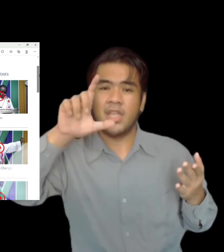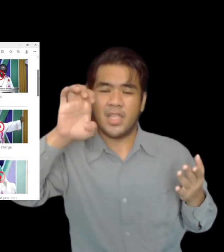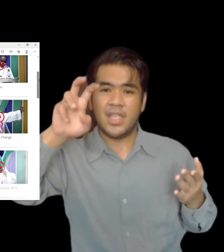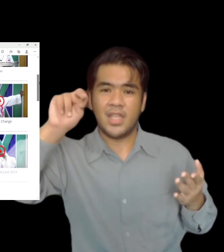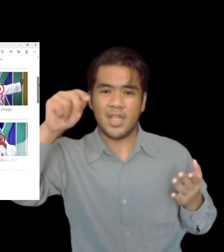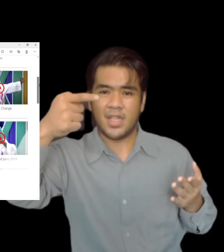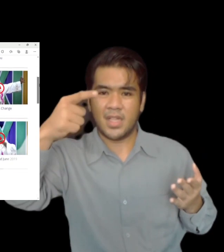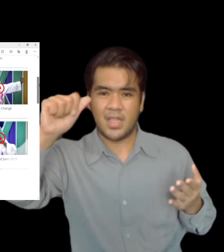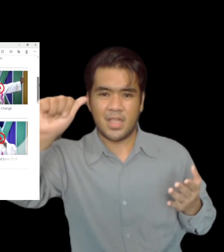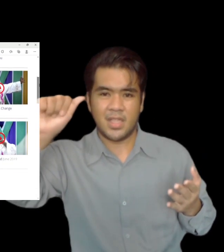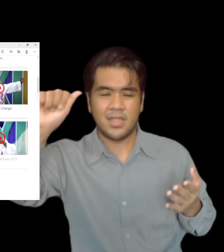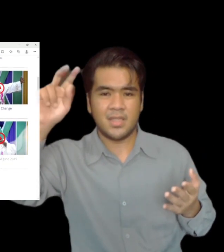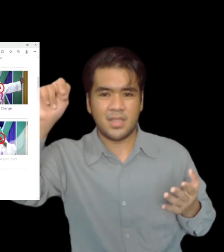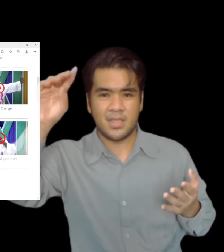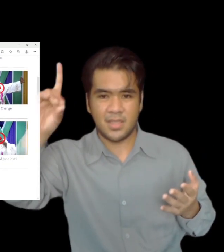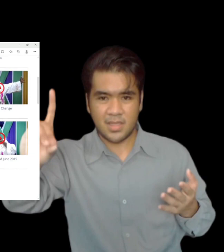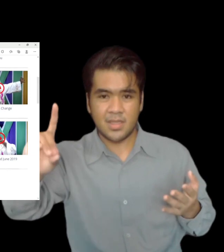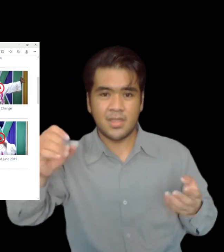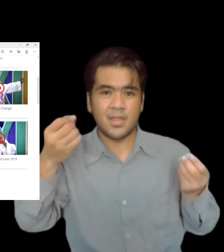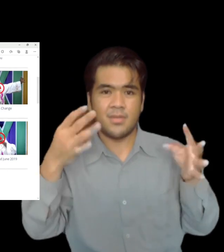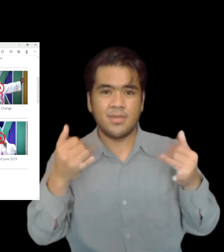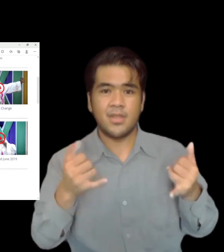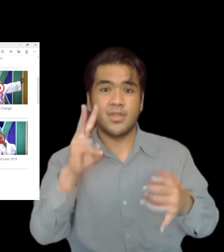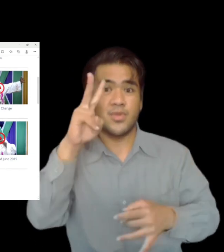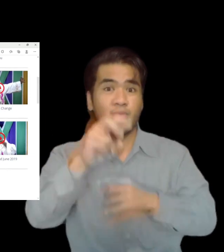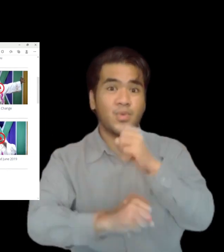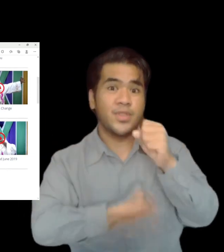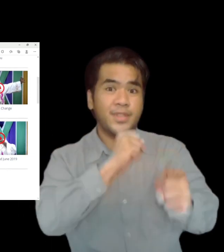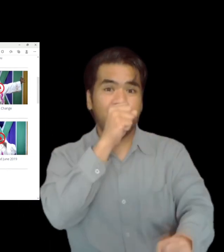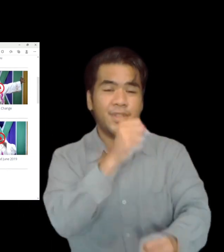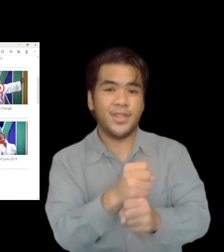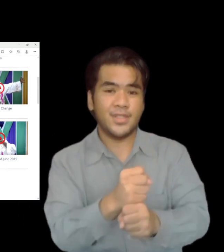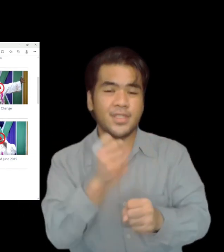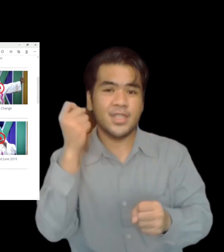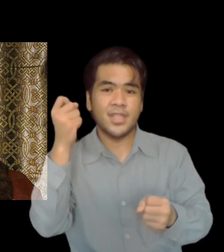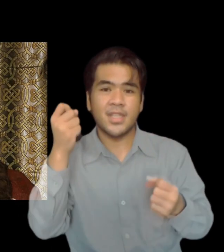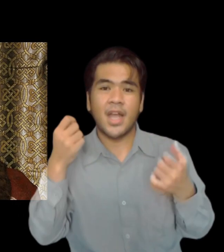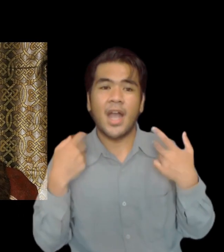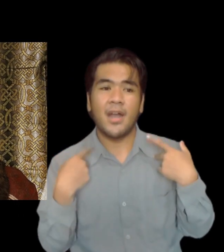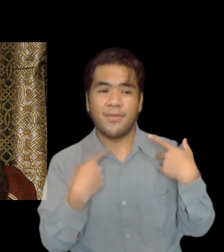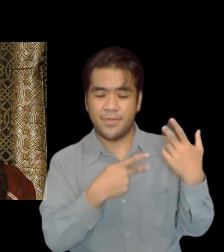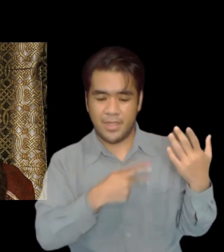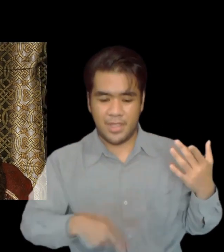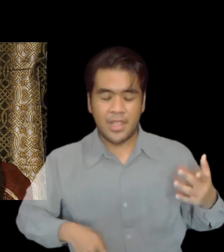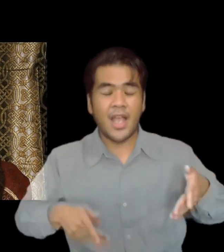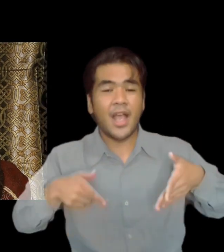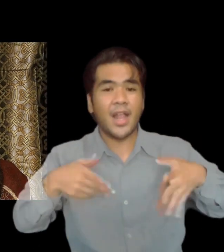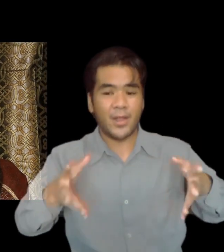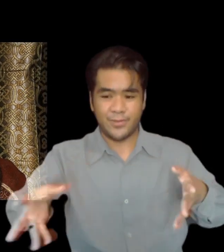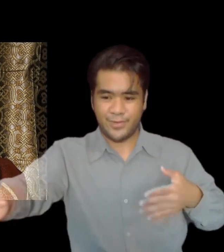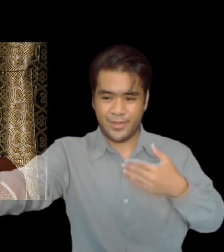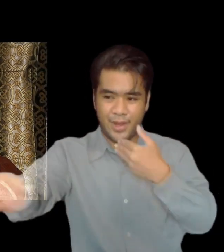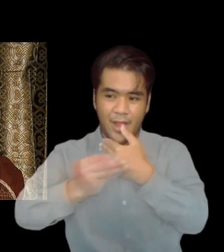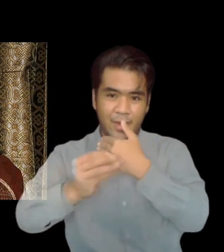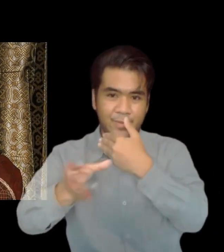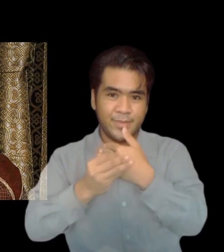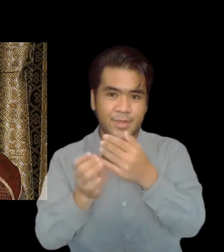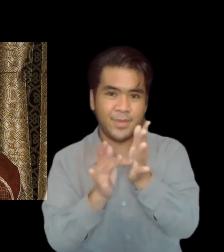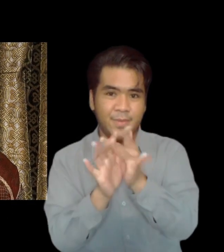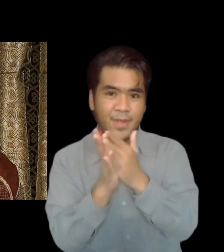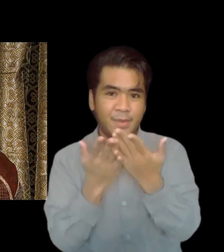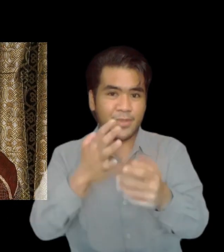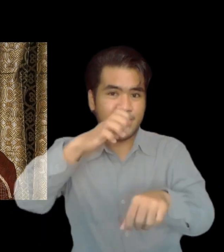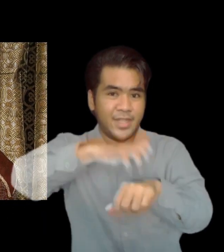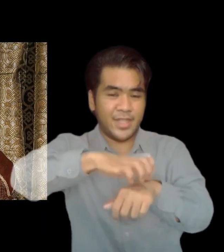at tinupad po ng Diyos ang kanyang panalangin dahil pagkalipas lamang ng 2 taon ay pinahintulutan ni King Henry VIII ang pagsalin